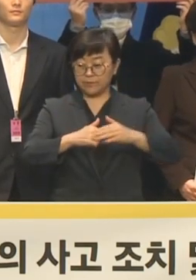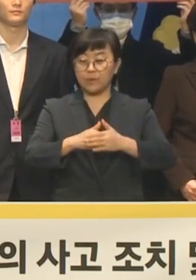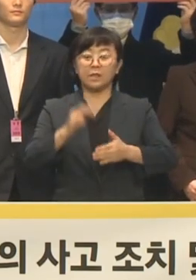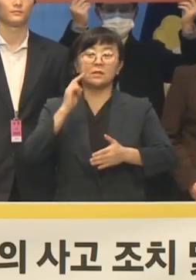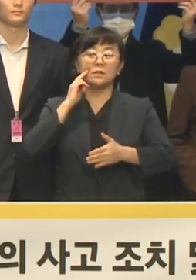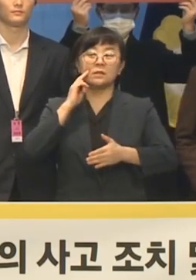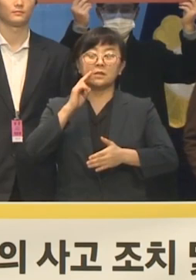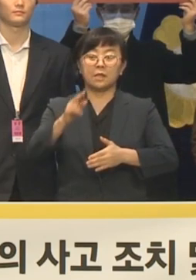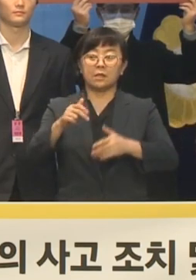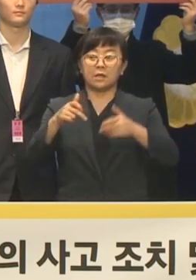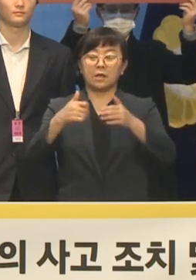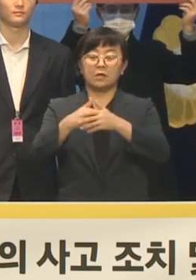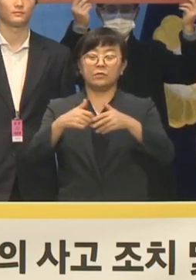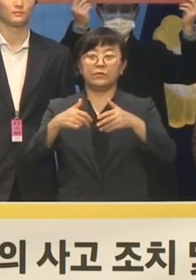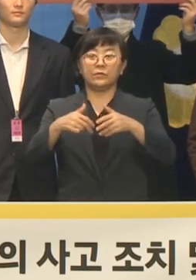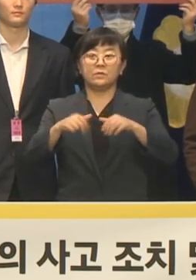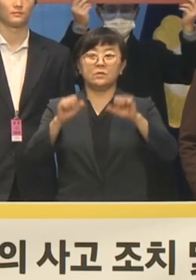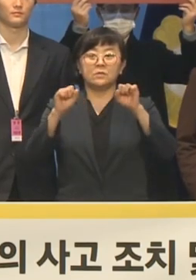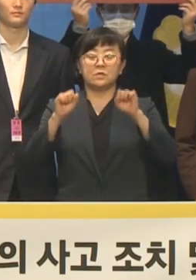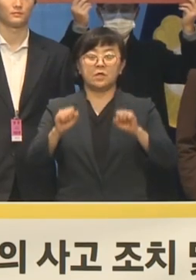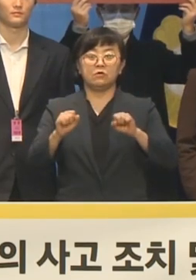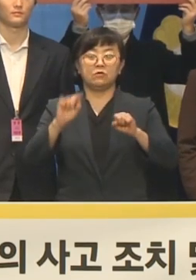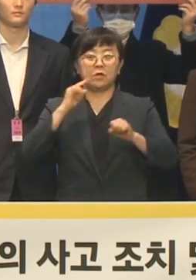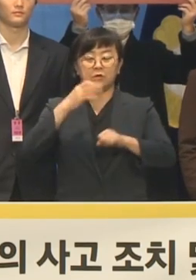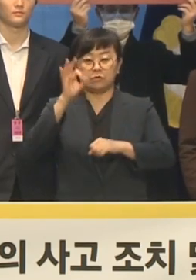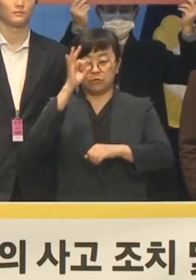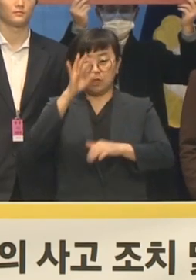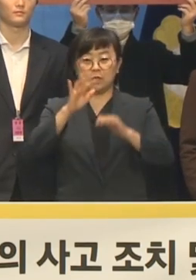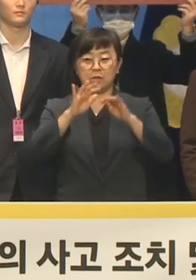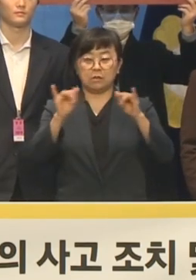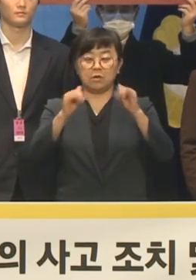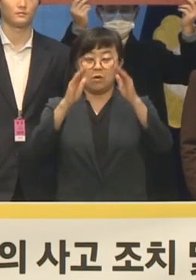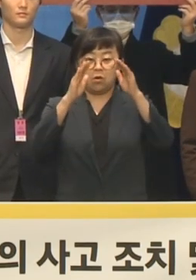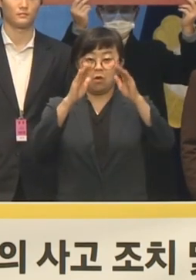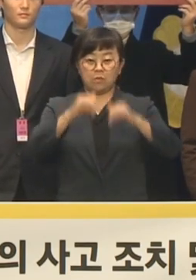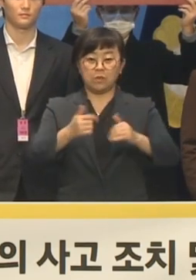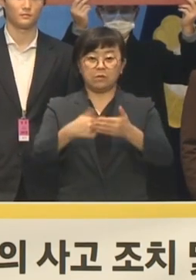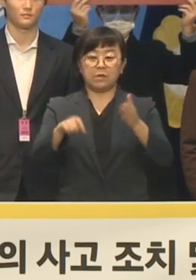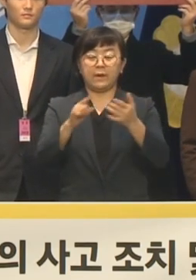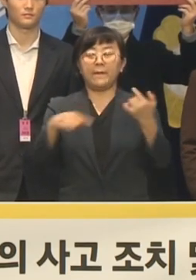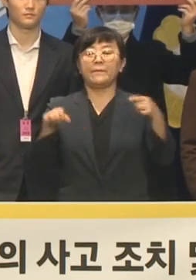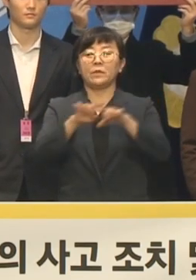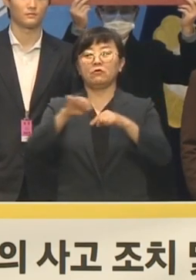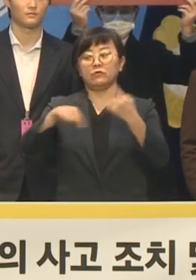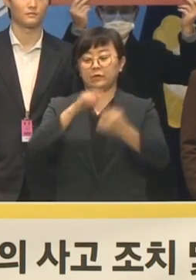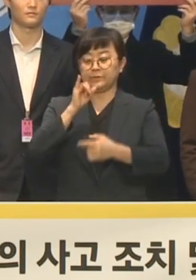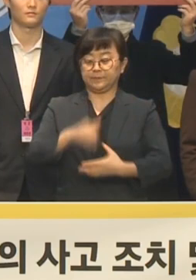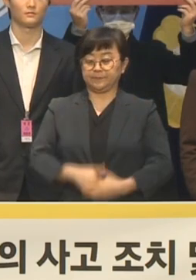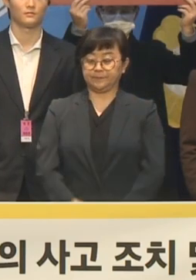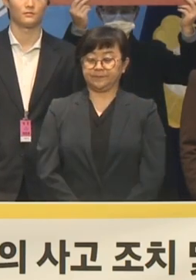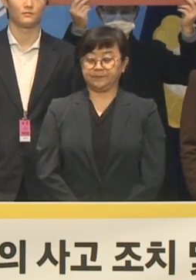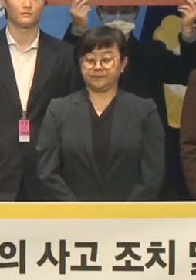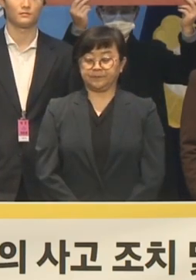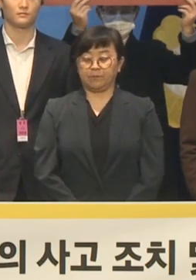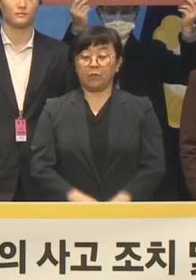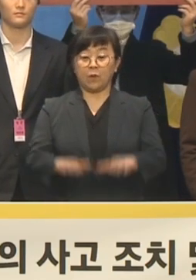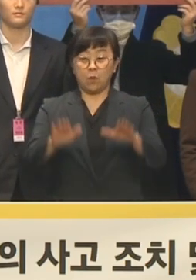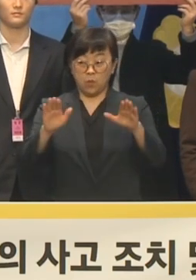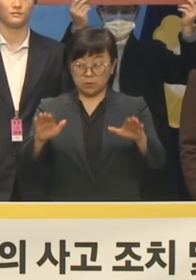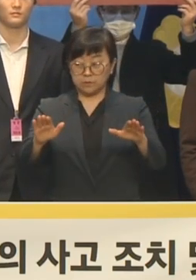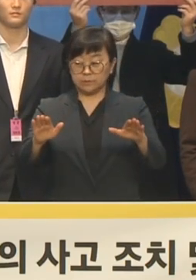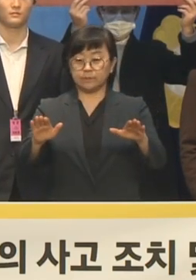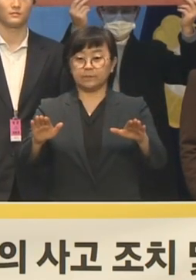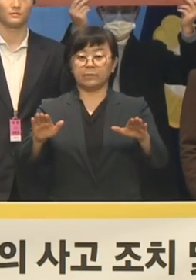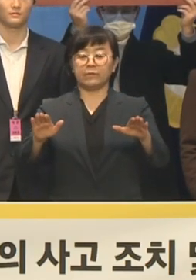심각한 중증의 문화체육 예술인 고용의 벽을 허물기 위해 소셜벤처를 함께 운영하고 있습니다. 오늘 이